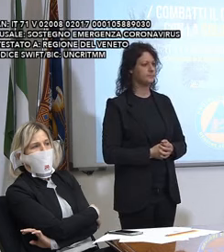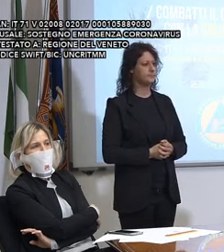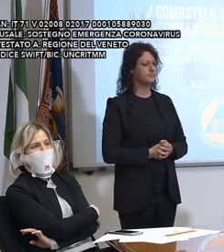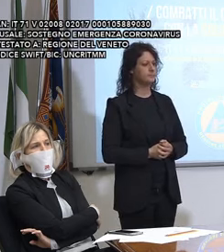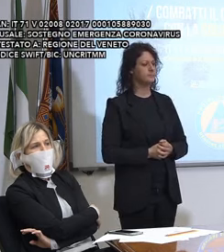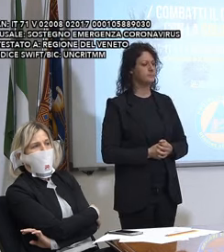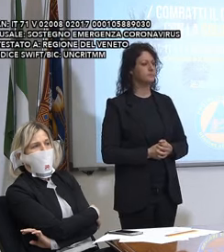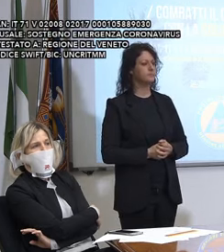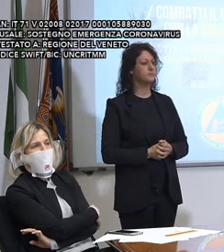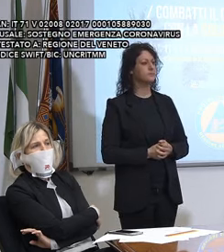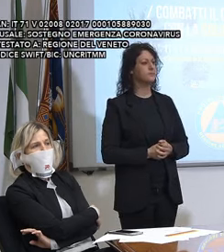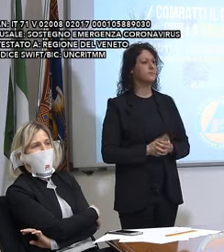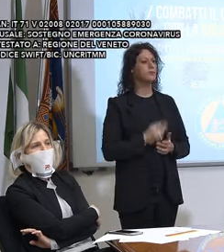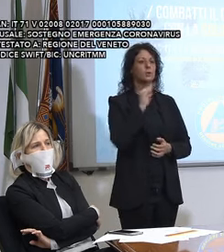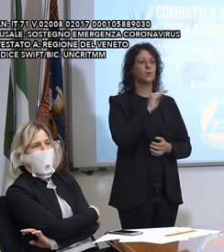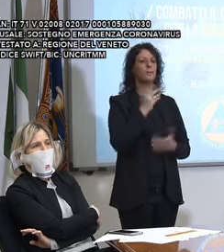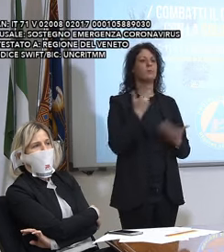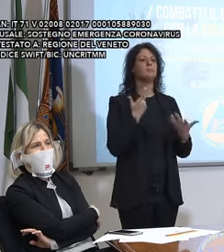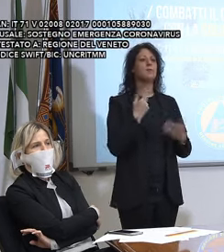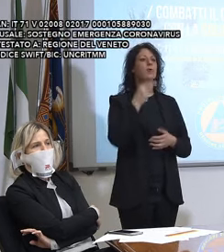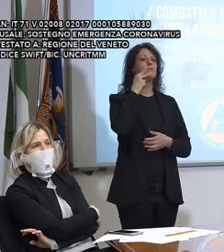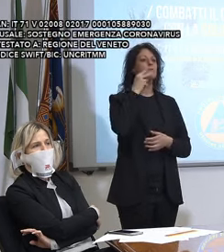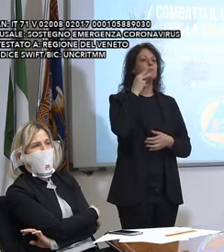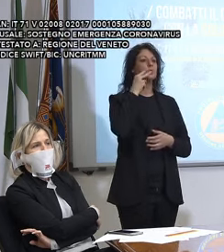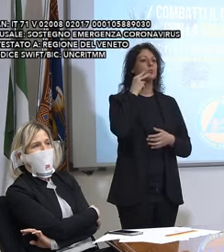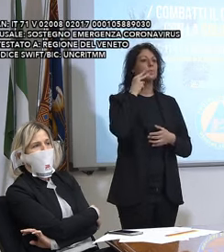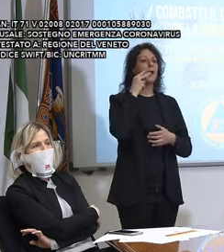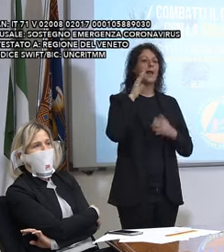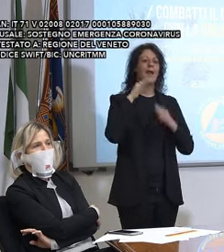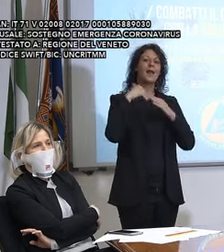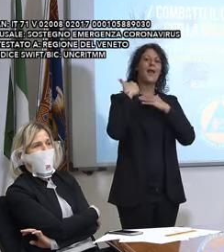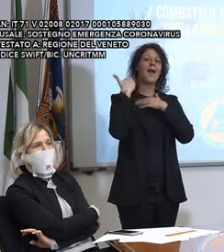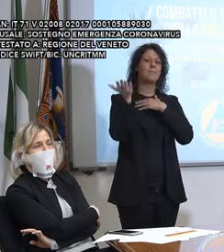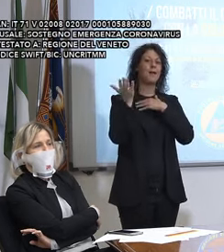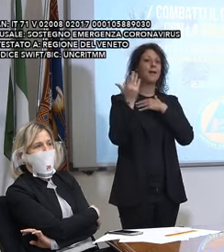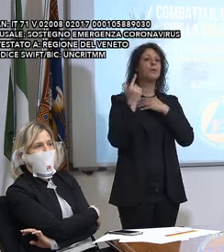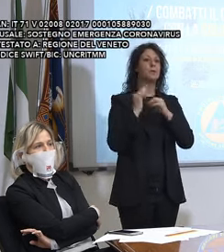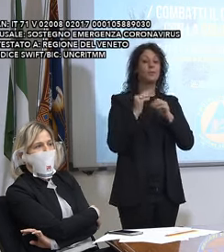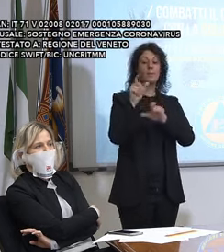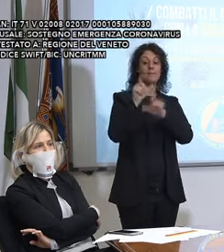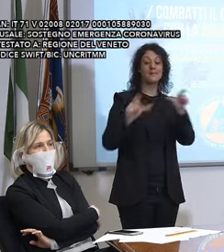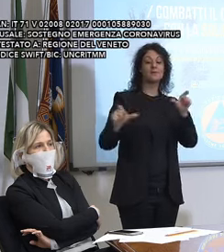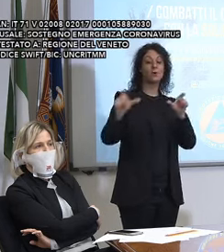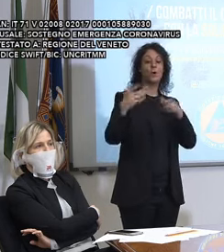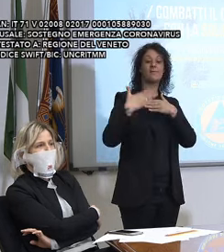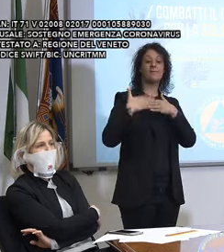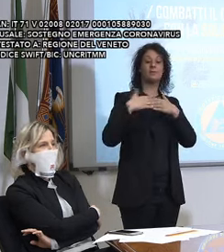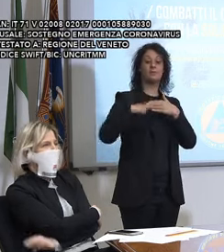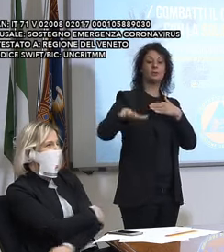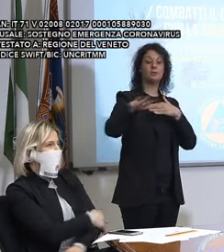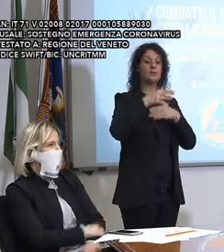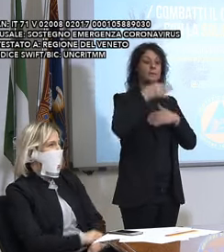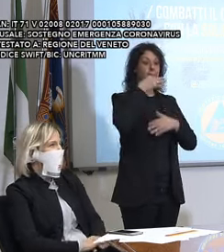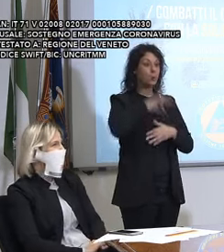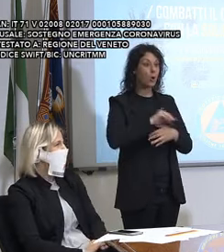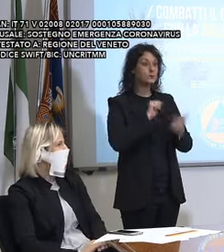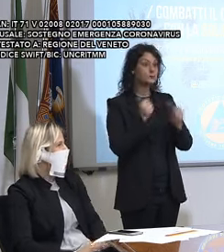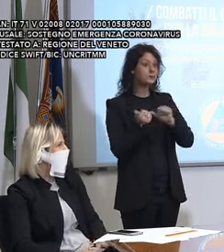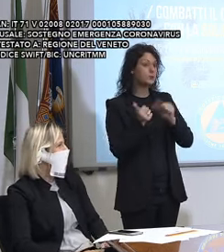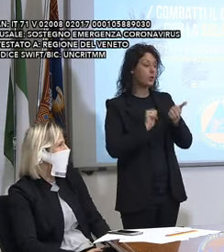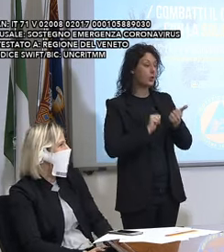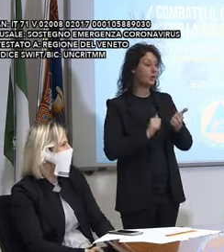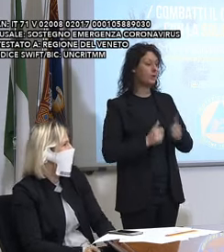questo tavolo, fumare all'aperto in prossimità di altre persone, si può o non si può? Non so, adesso io non